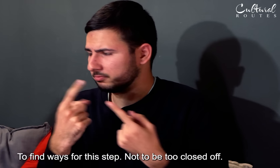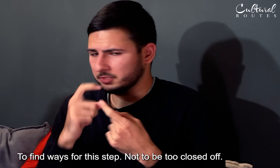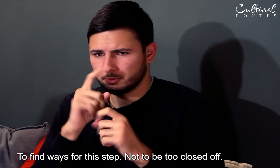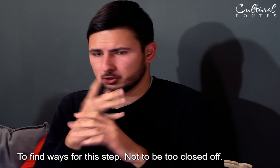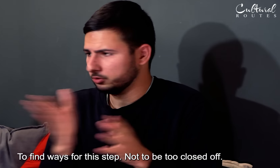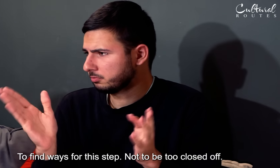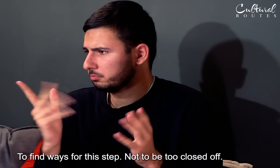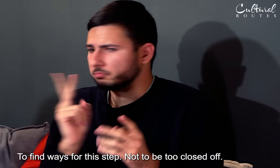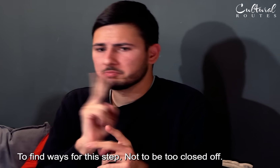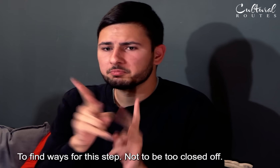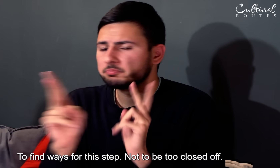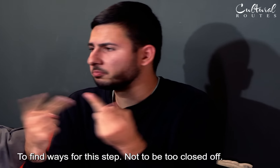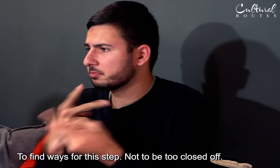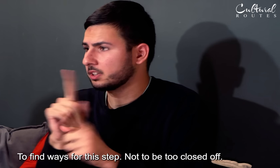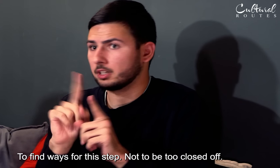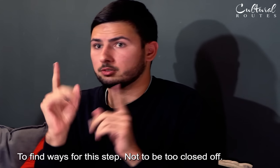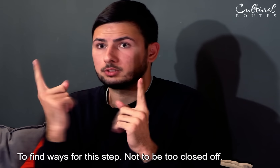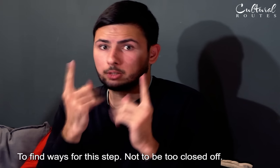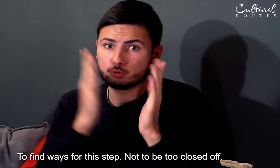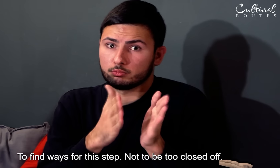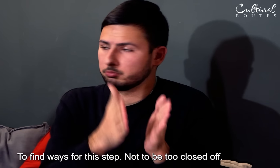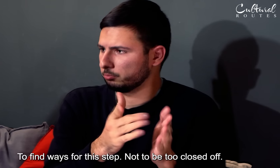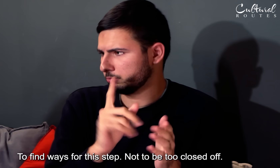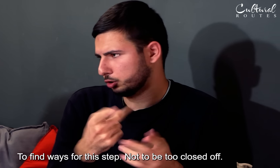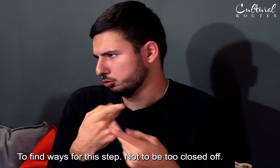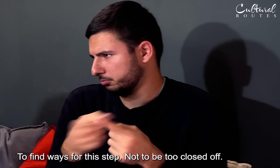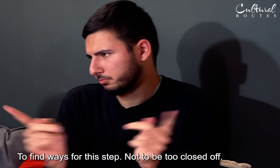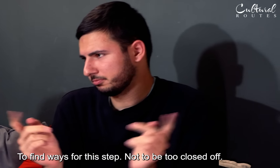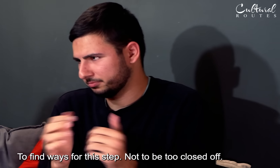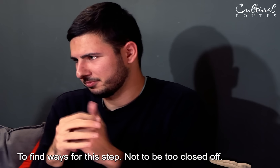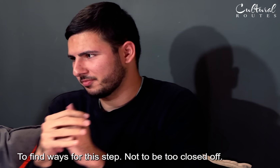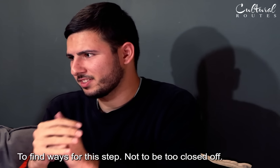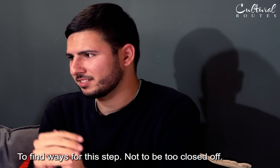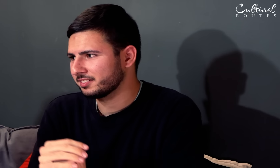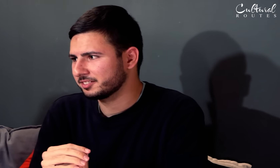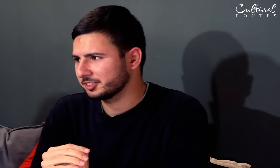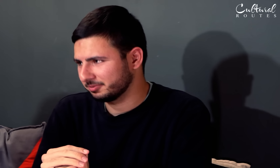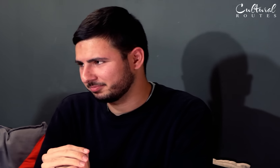Да не бъдем прекалено затворени.